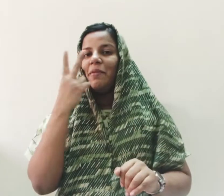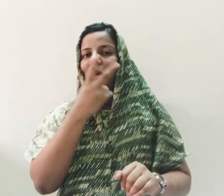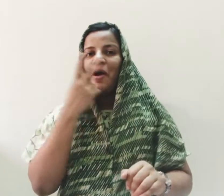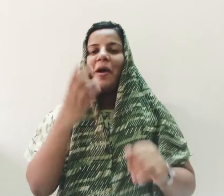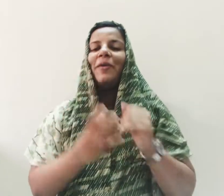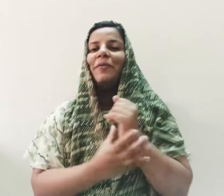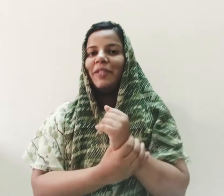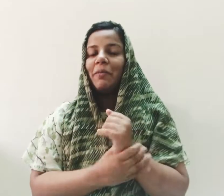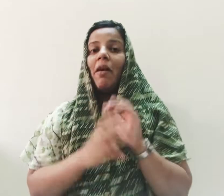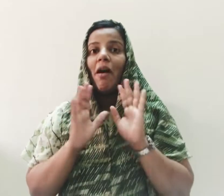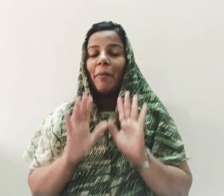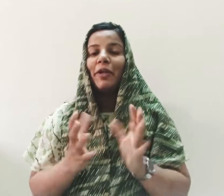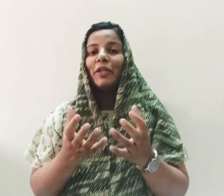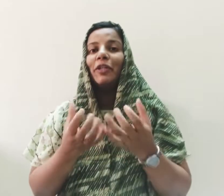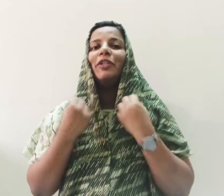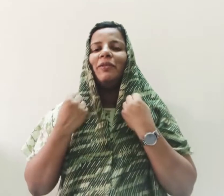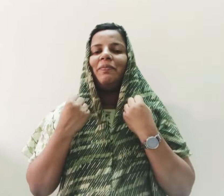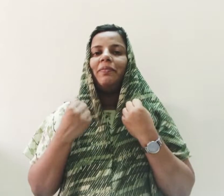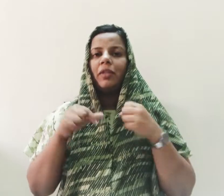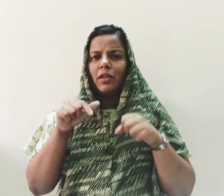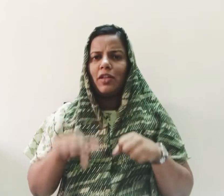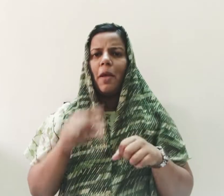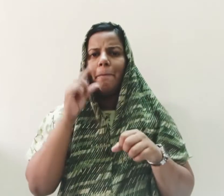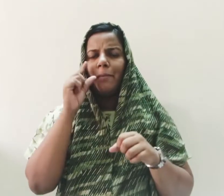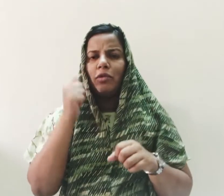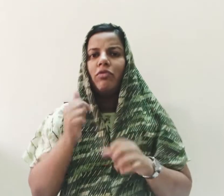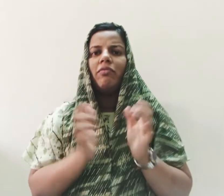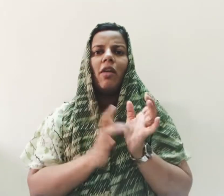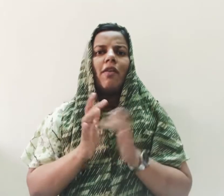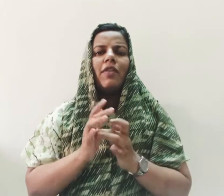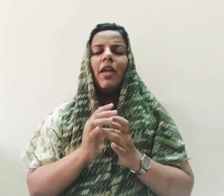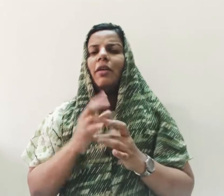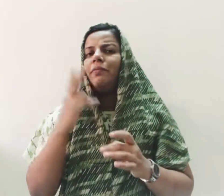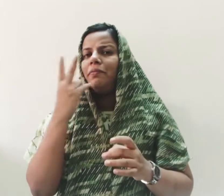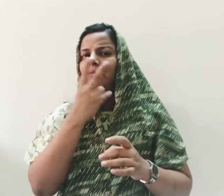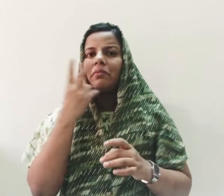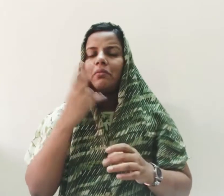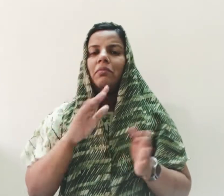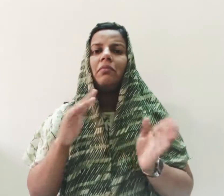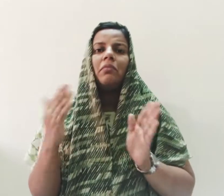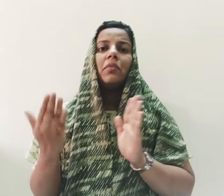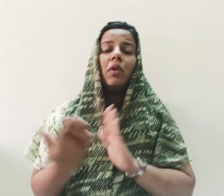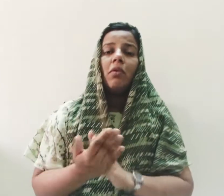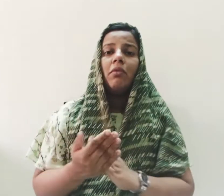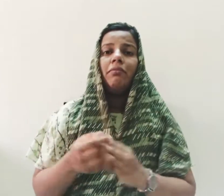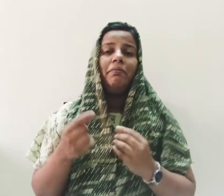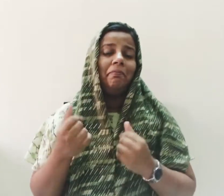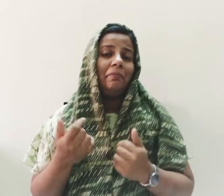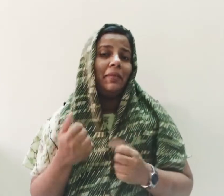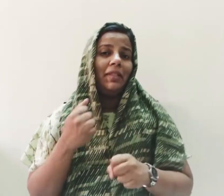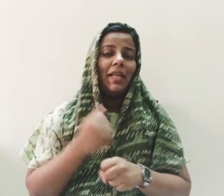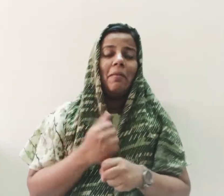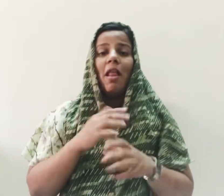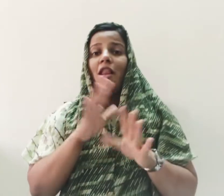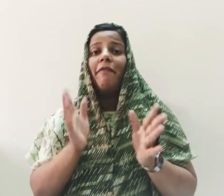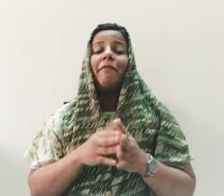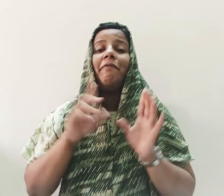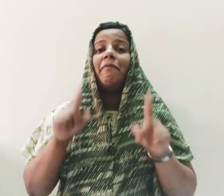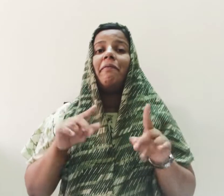അതോടുകൂടെ ഇതൊക്കെയും നിങ്ങൾക്ക് കിട്ടും. പ്രിയപ്പെട്ടവരെ, ഇന്ന് മനുഷ്യൻ ദൈവത്തെ അന്വേഷിക്കുമ്പോൾ അവർ ലോകപരമായ ചില സൗകര്യങ്ങൾക്ക് വേണ്ടി ചില കാര്യങ്ങൾക്ക് വേണ്ടി